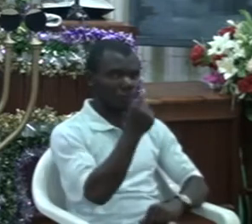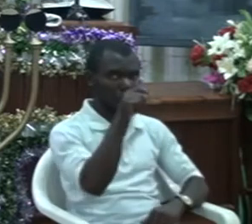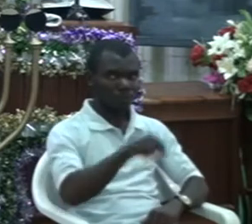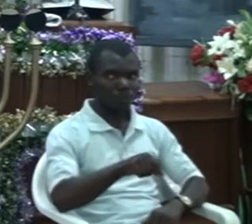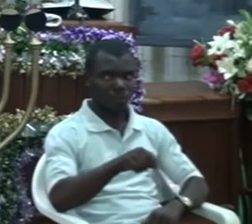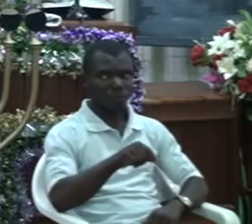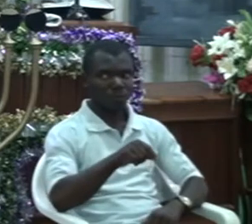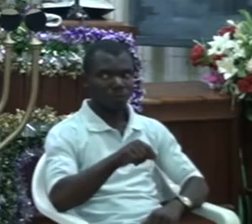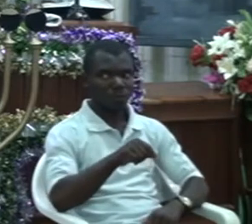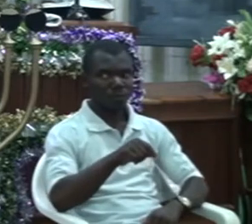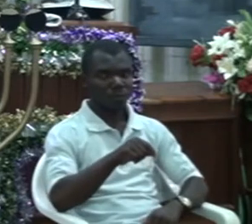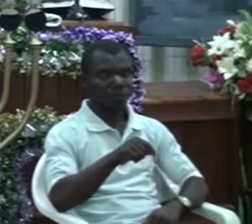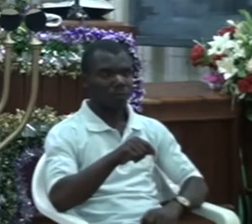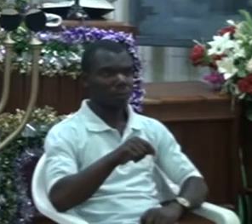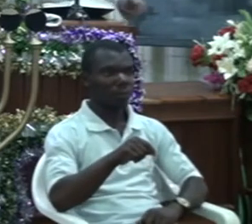Bible dit,